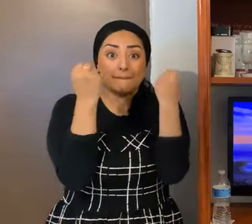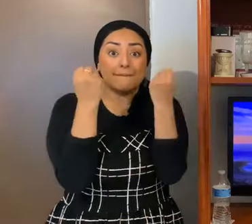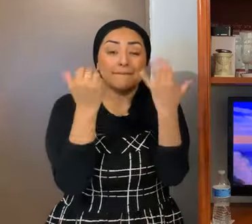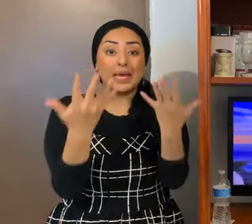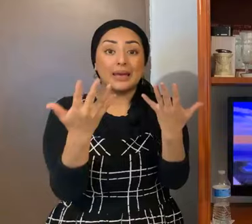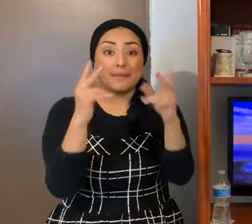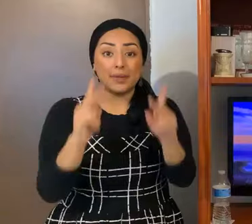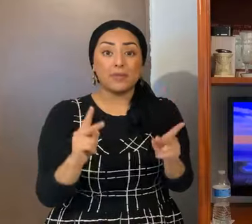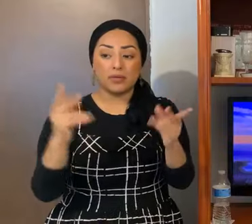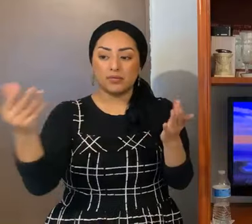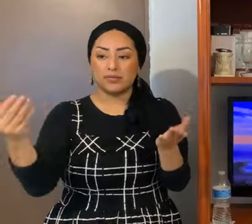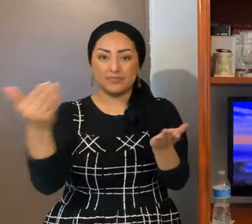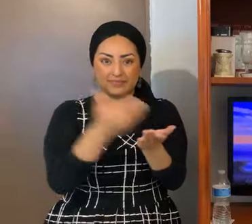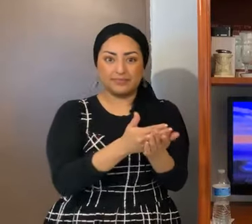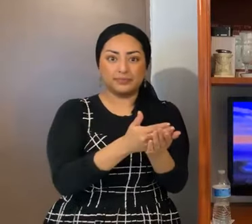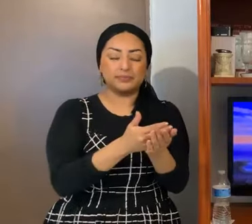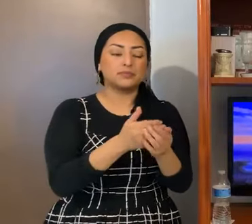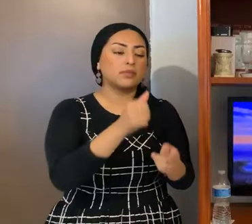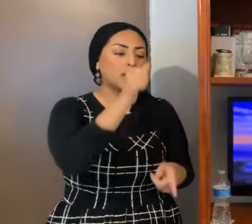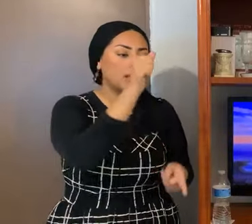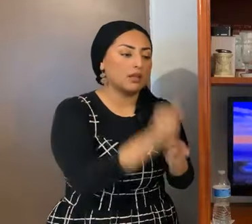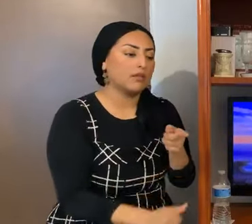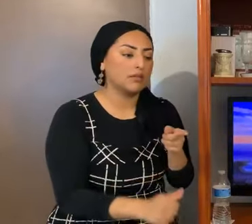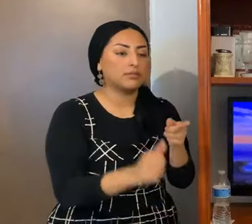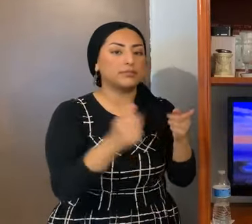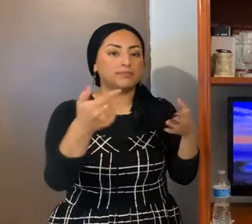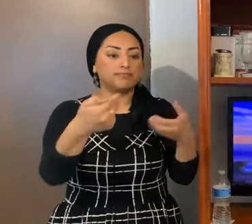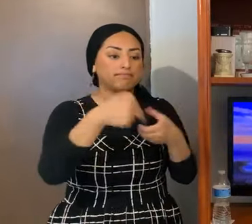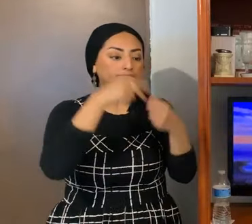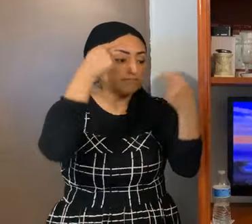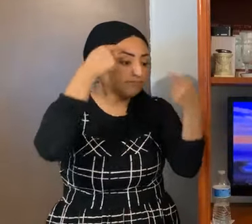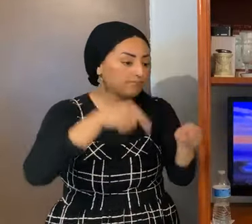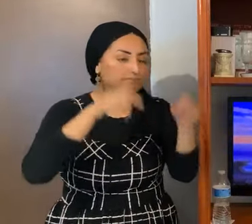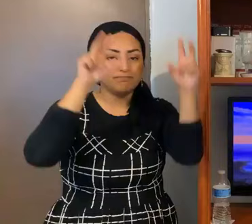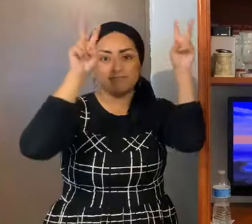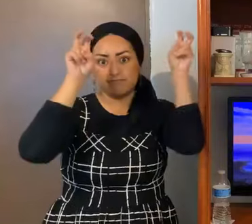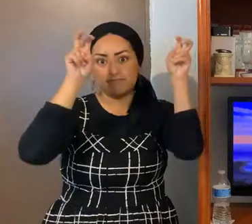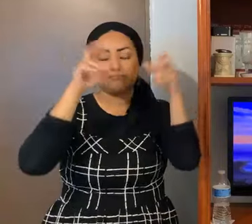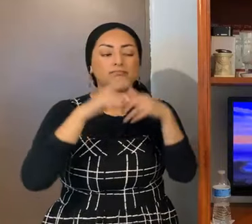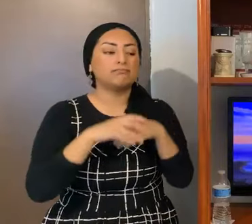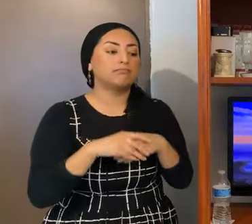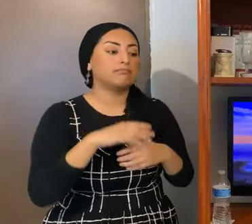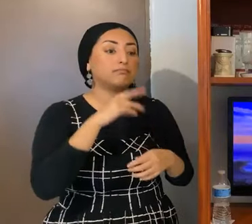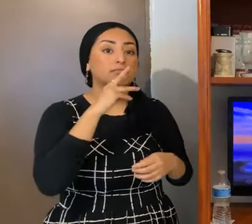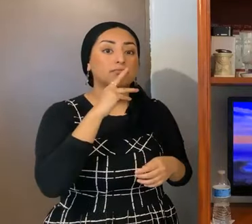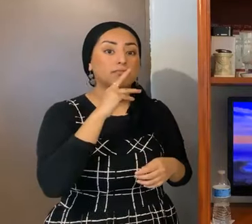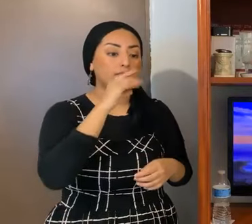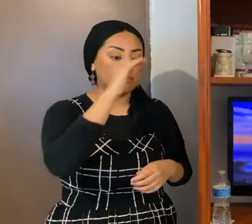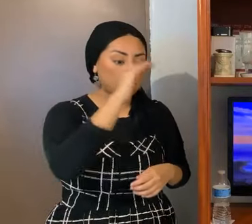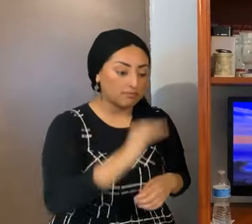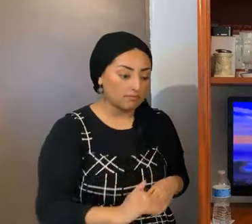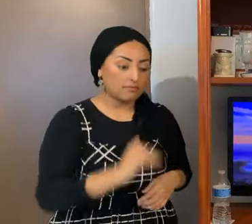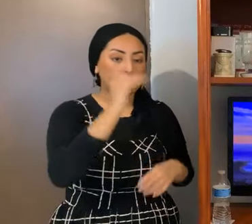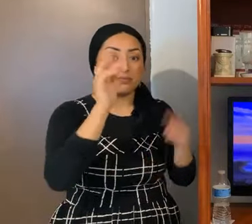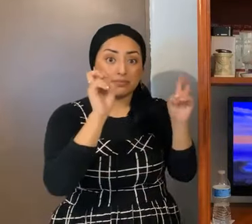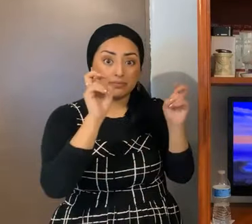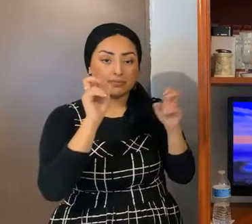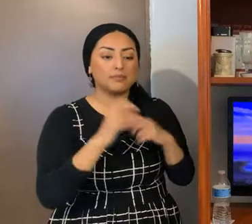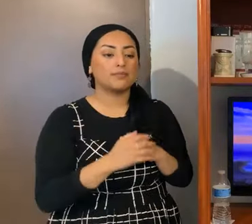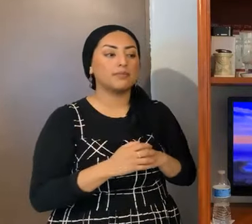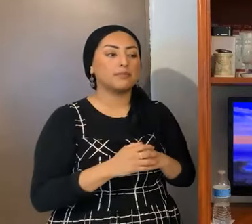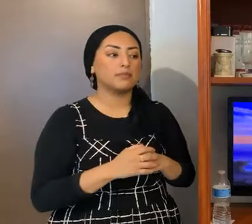llegan, se circuncidan, entran a los pactos, según, entre comillas, hacen el bautizo, entre comillas,